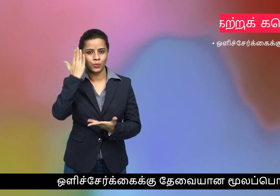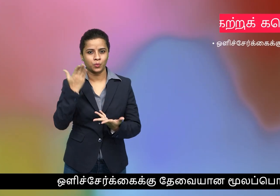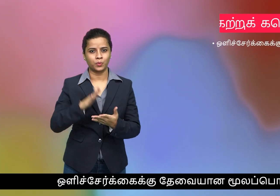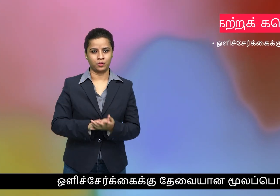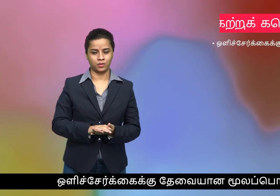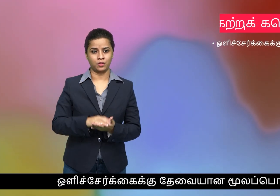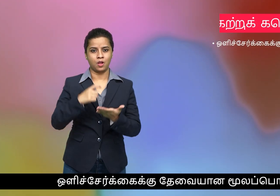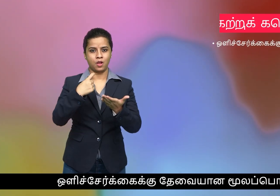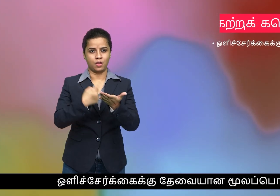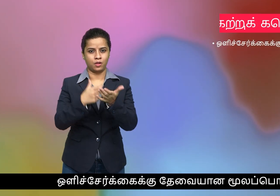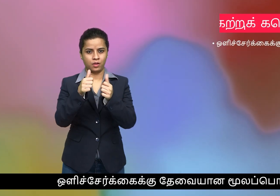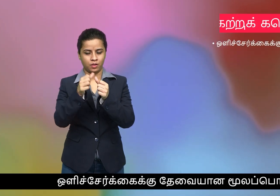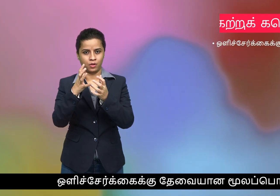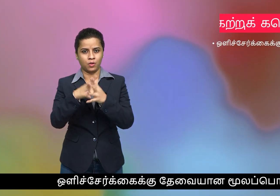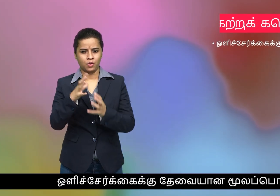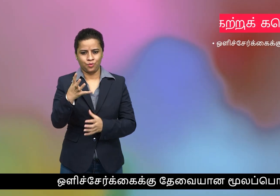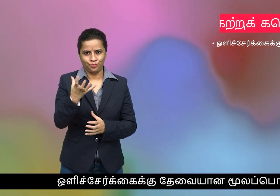ஒளிச்சேர்க்கைக்கு தேவையான மூலப்பொருட்கள்.